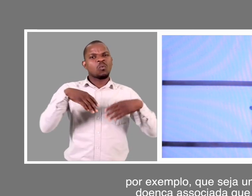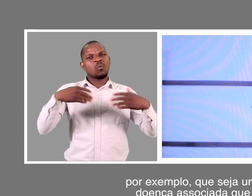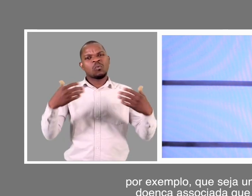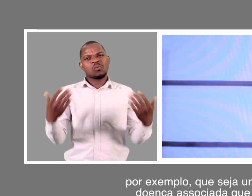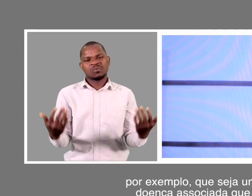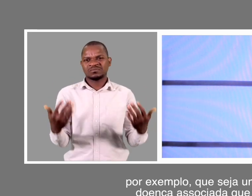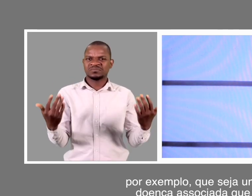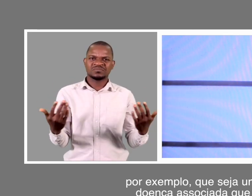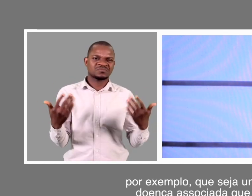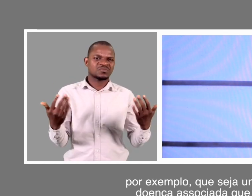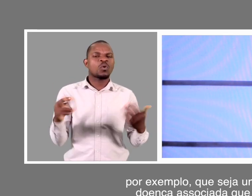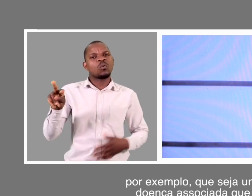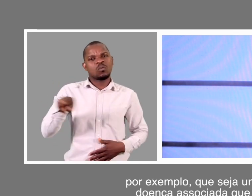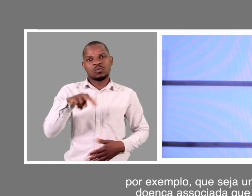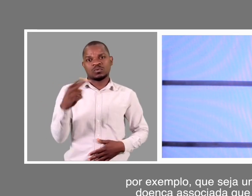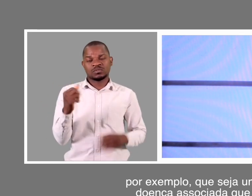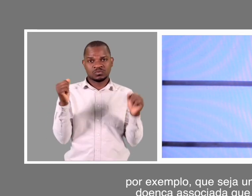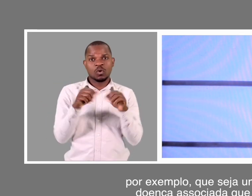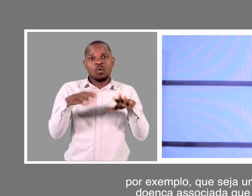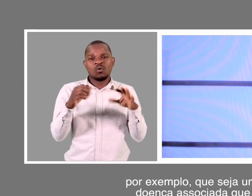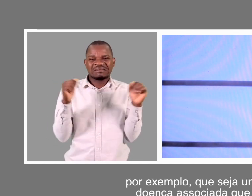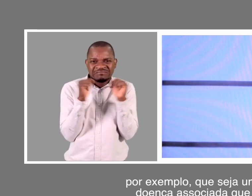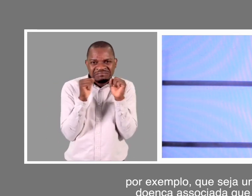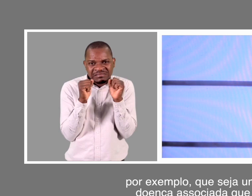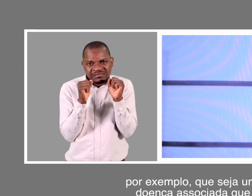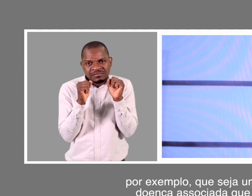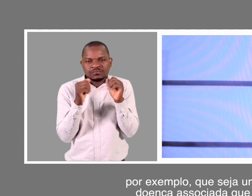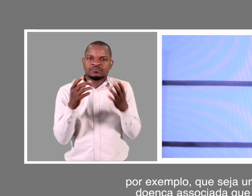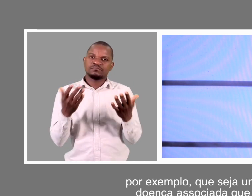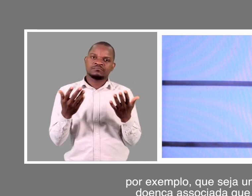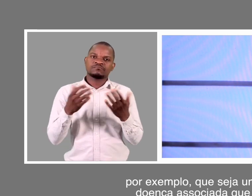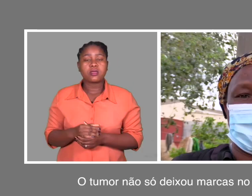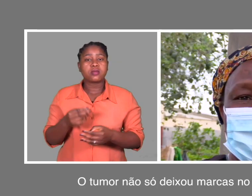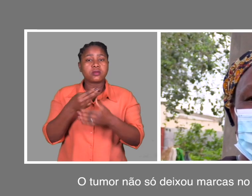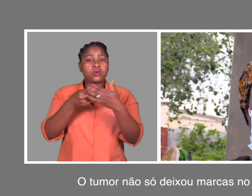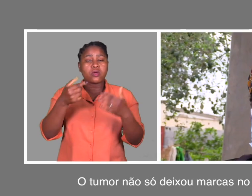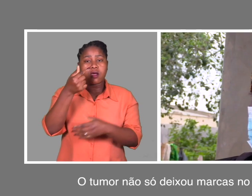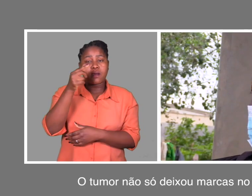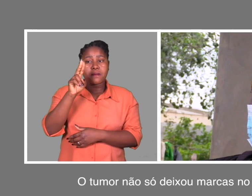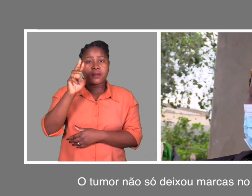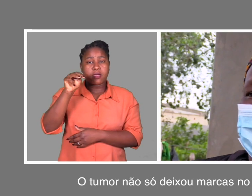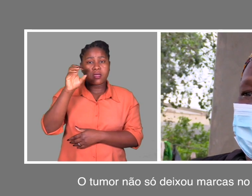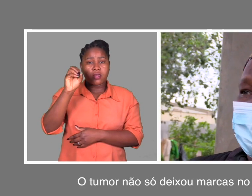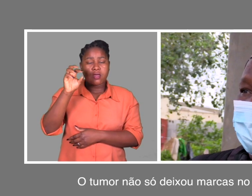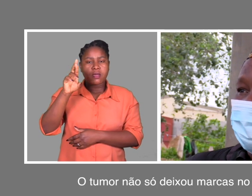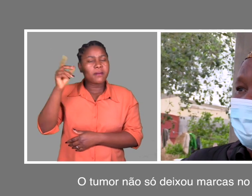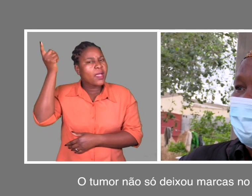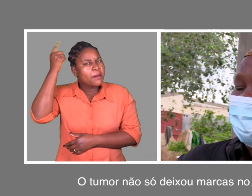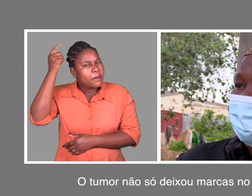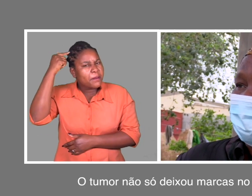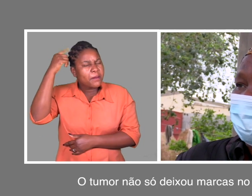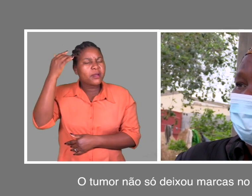gripe, ou que tenha uma outra doença associada, que tenha febre. O tumor não só